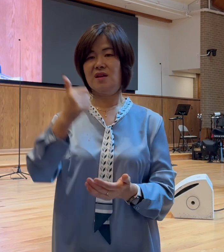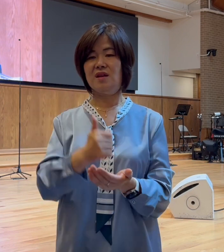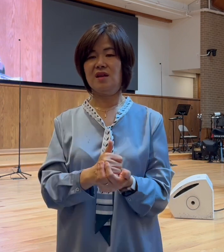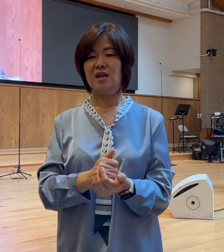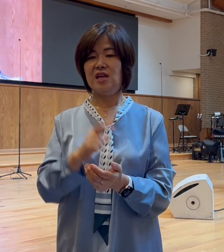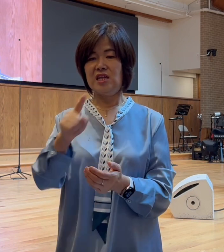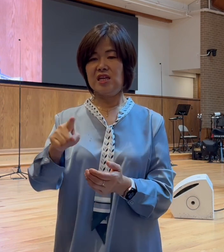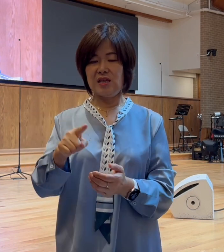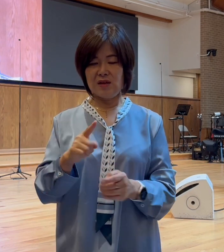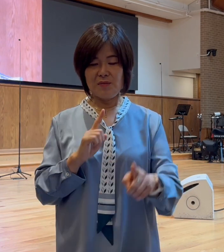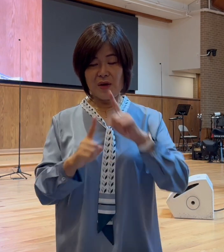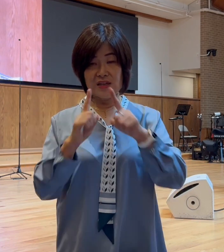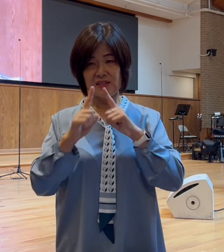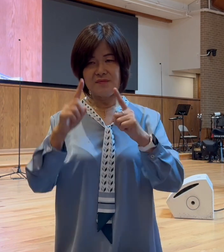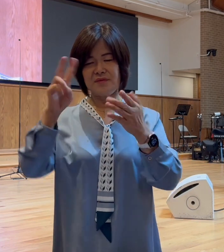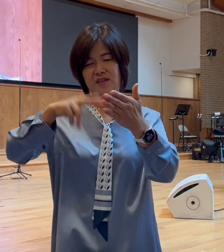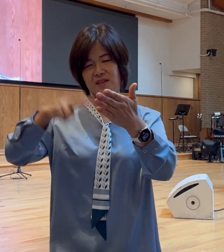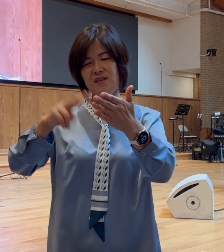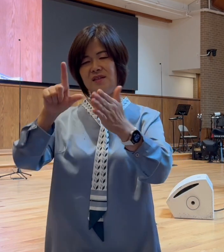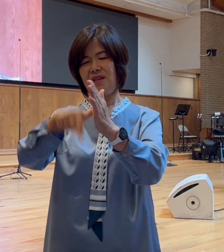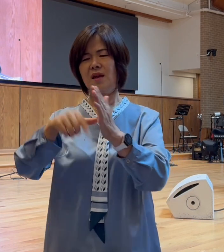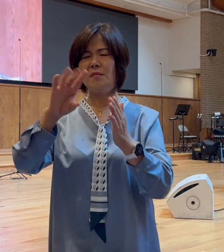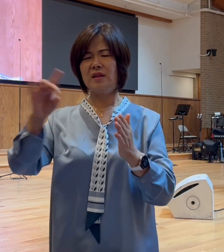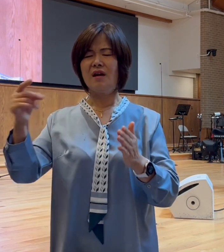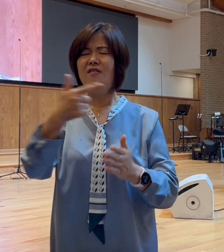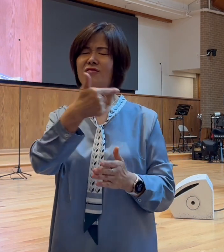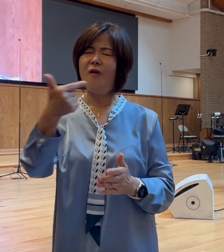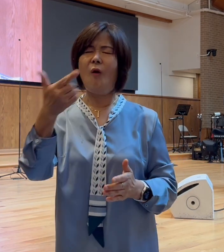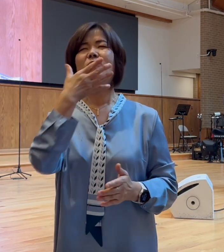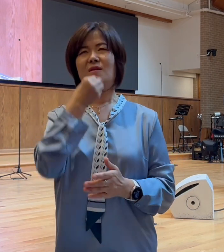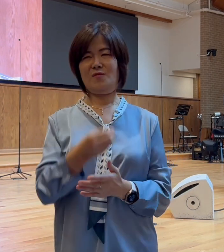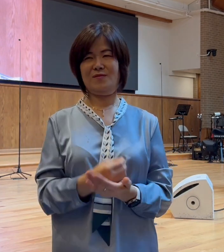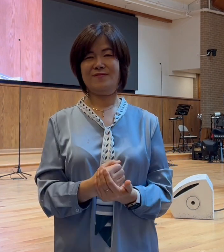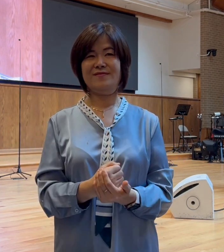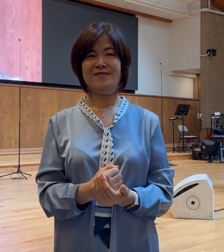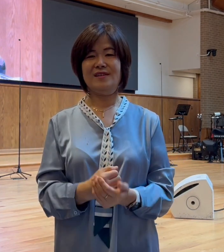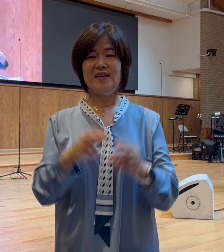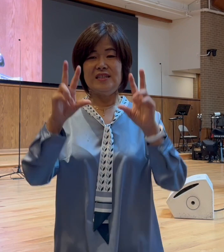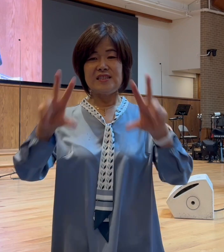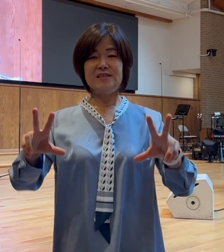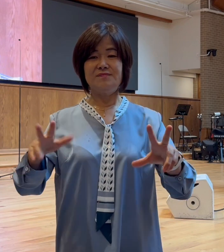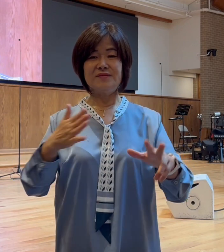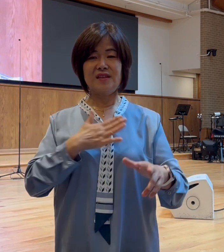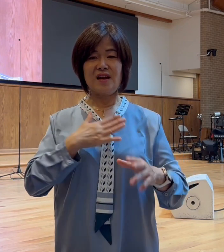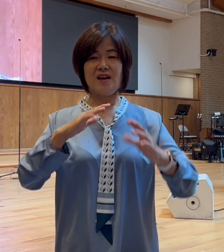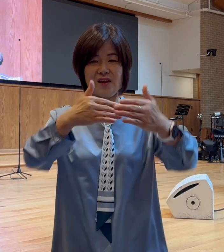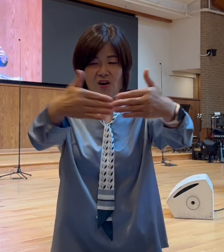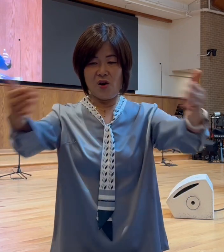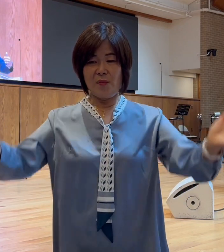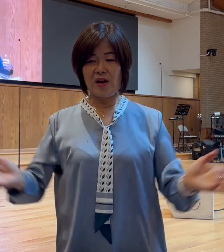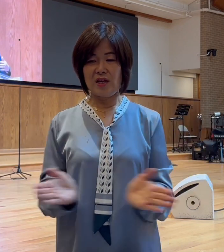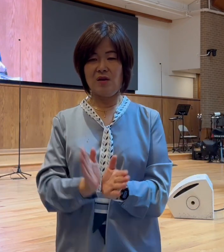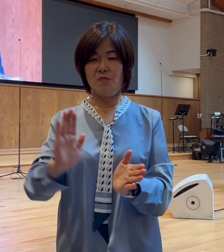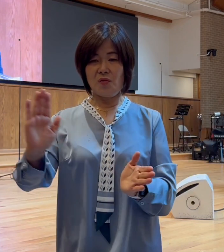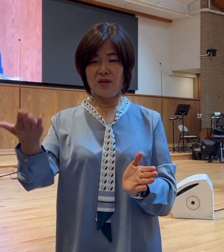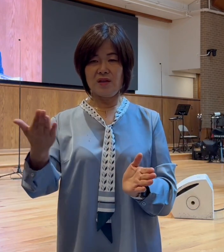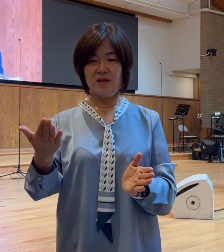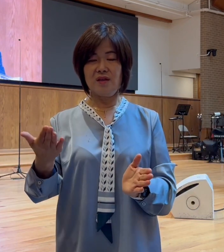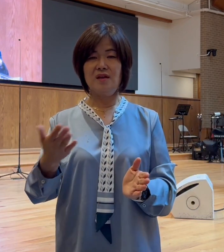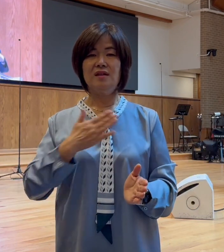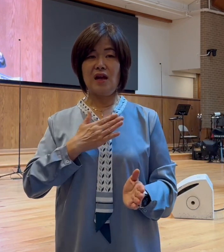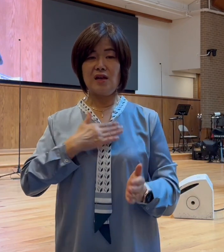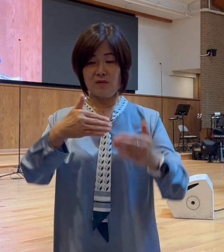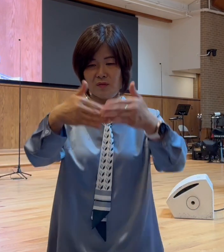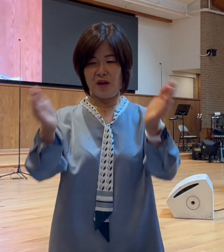저는 이 본문을 이렇게 대할 때마다 지금 너무 행복한 거예요. 지금 제가 열방에 복이 되는 원이 이 정도밖에 안